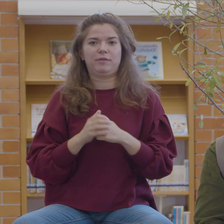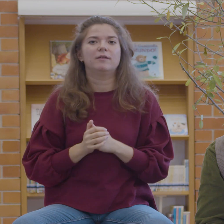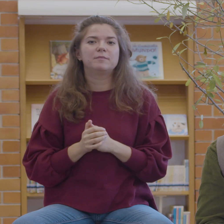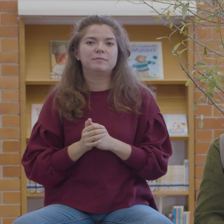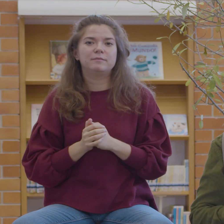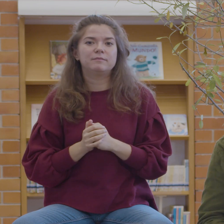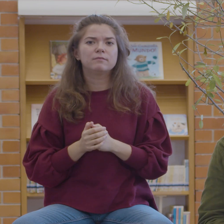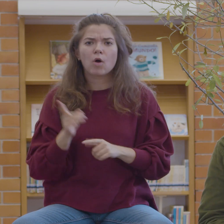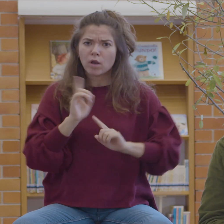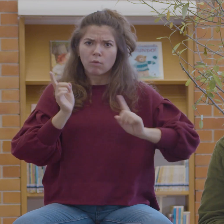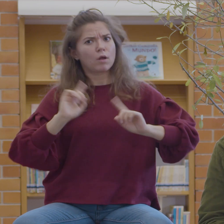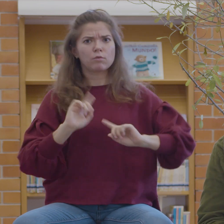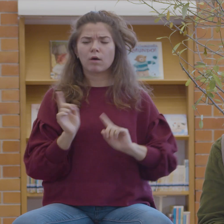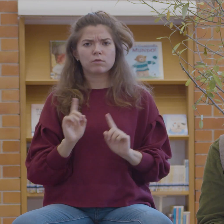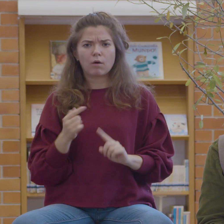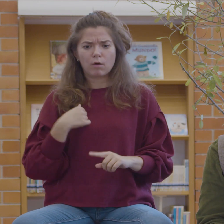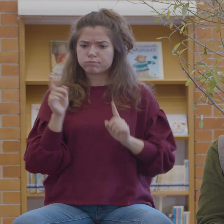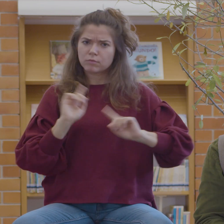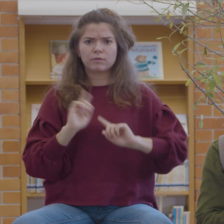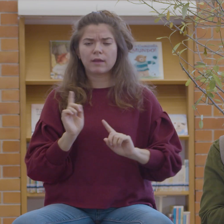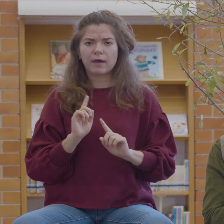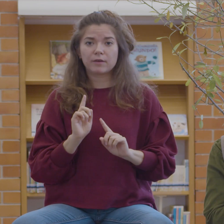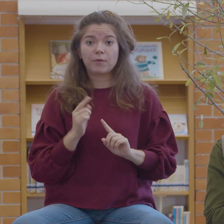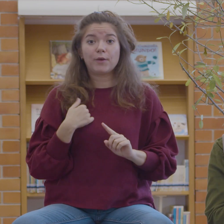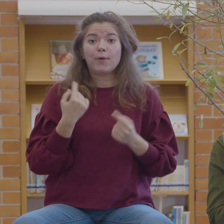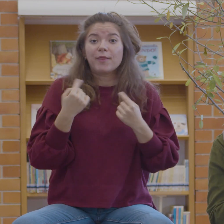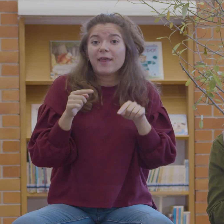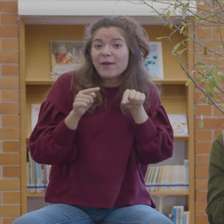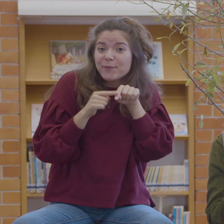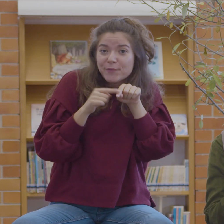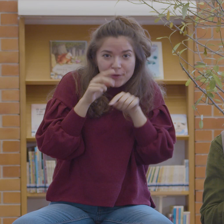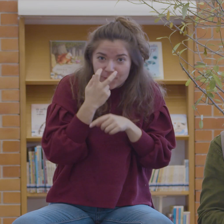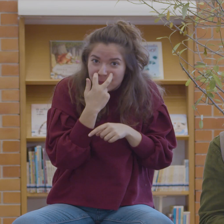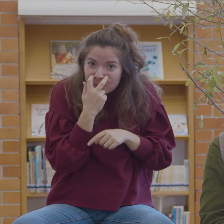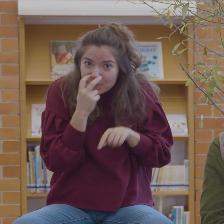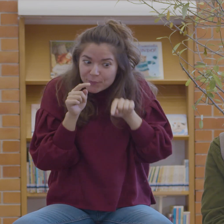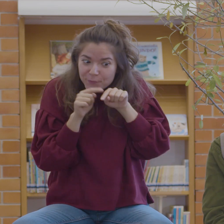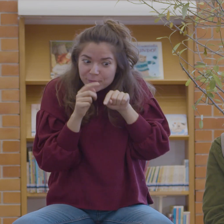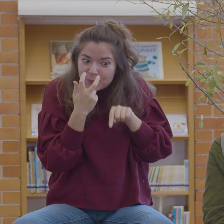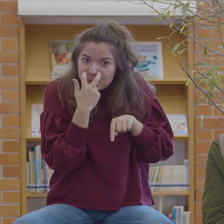rota. Não, não, não tenho. Tenho é um dedo curioso.